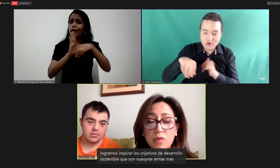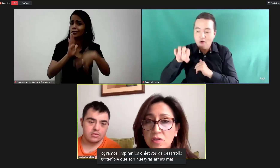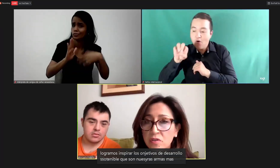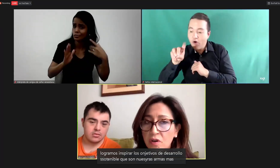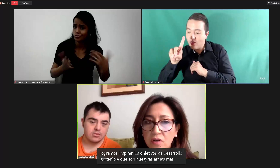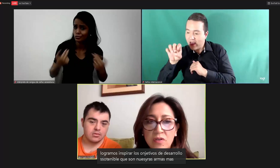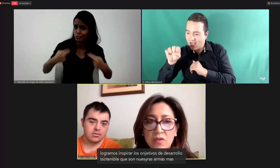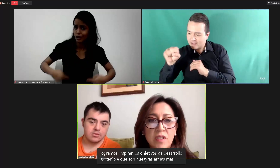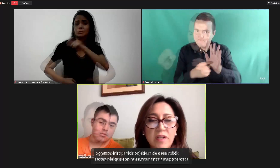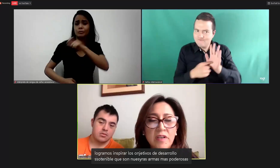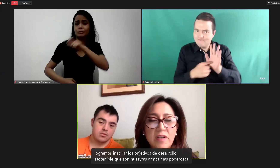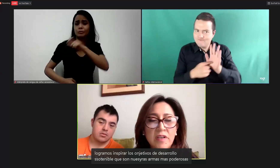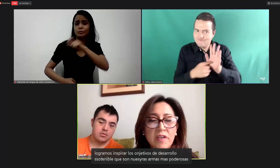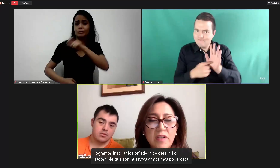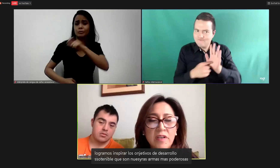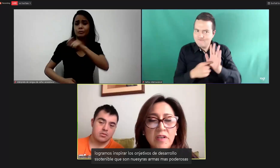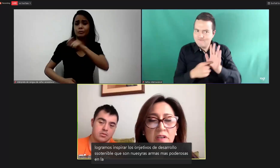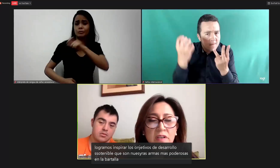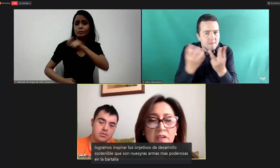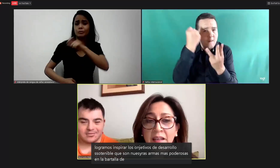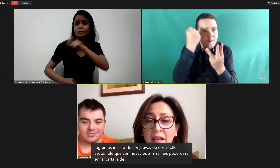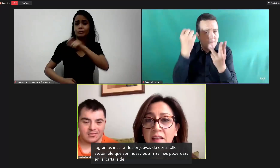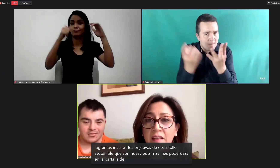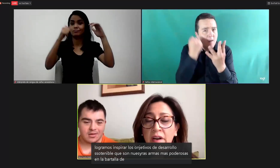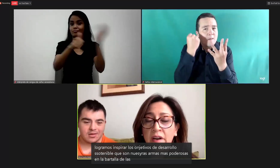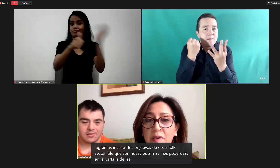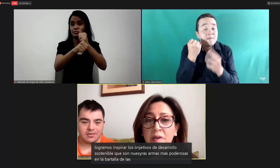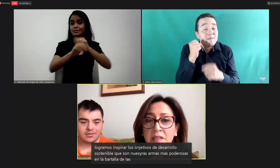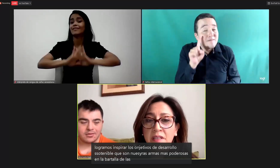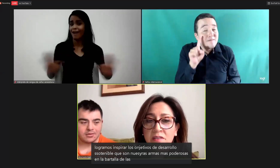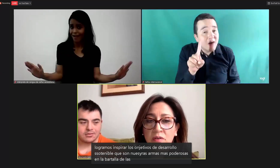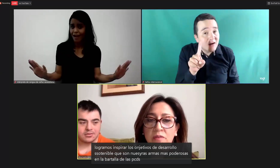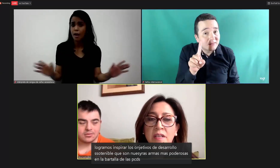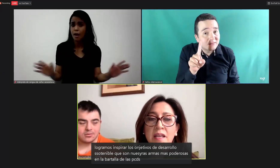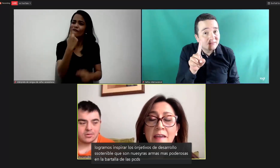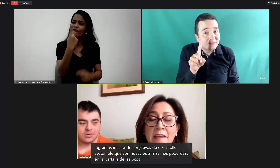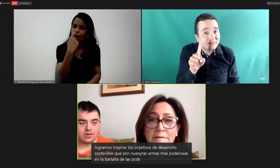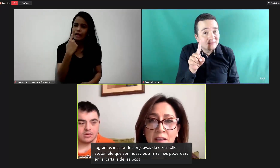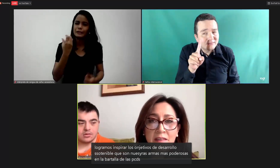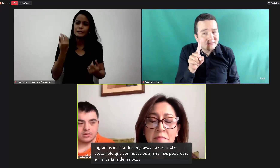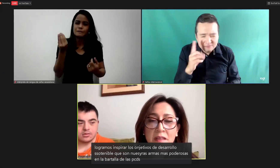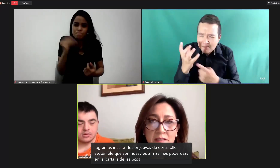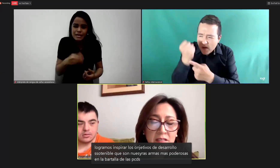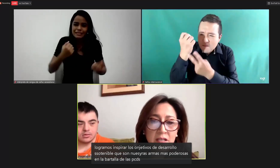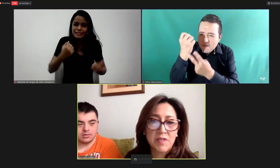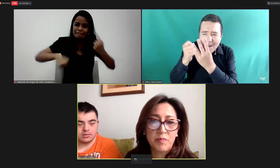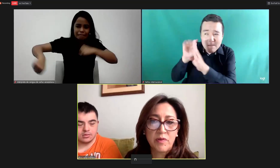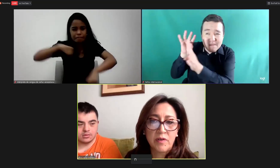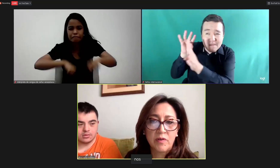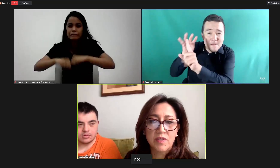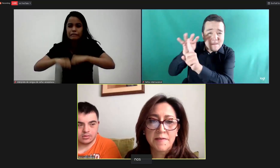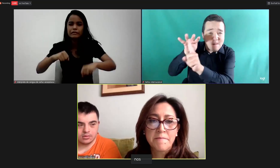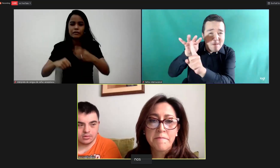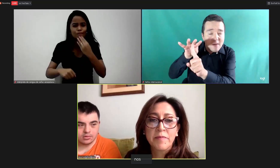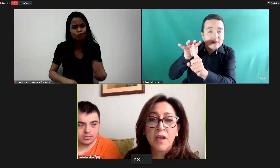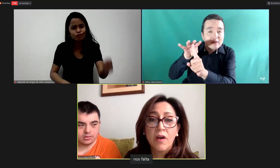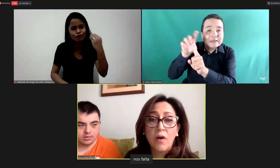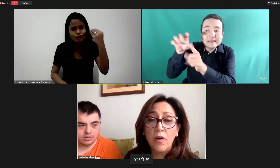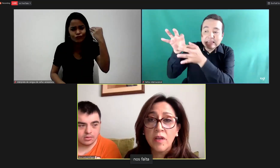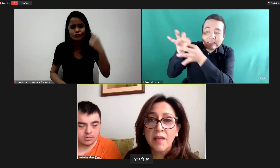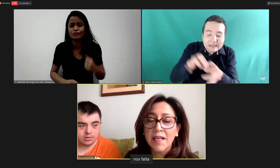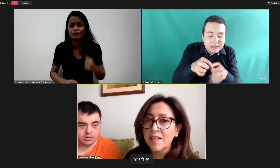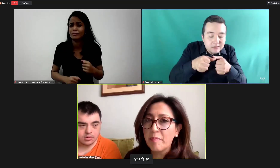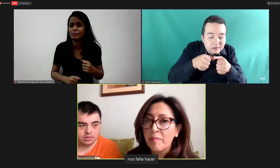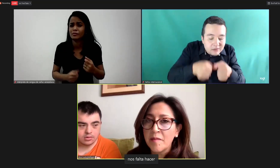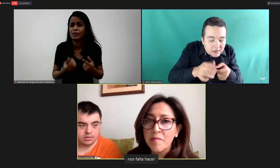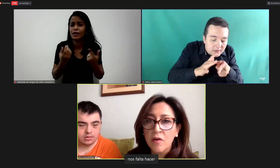Vivimos muchos logros de nuestra tarea de lograr la implementación efectiva de estas armas poderosas.